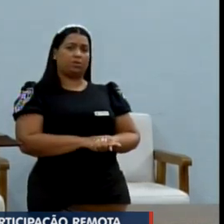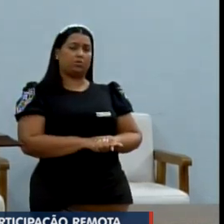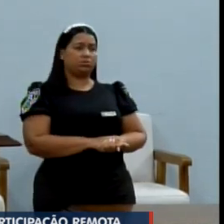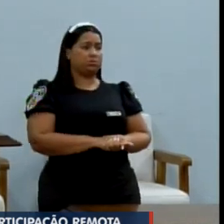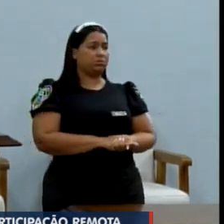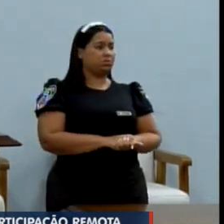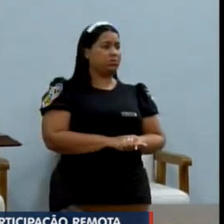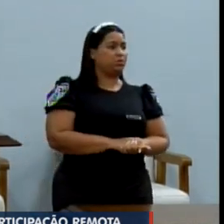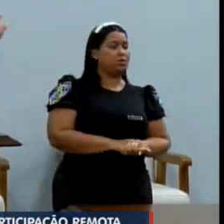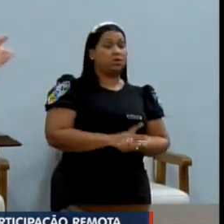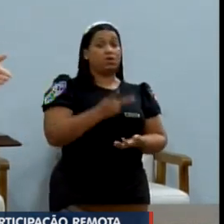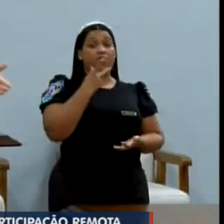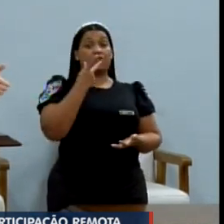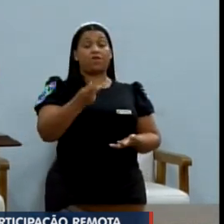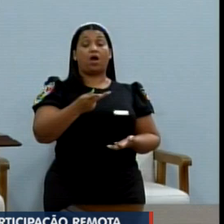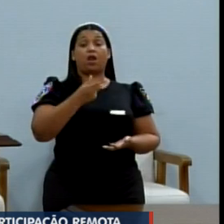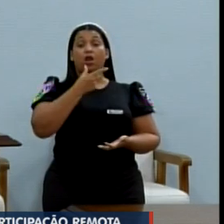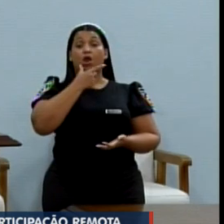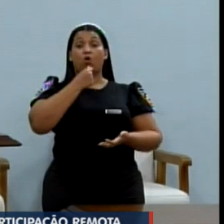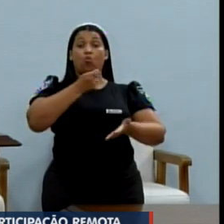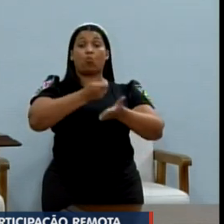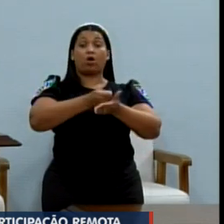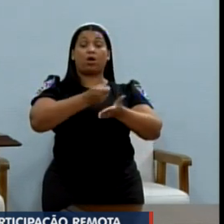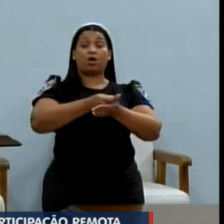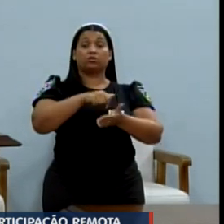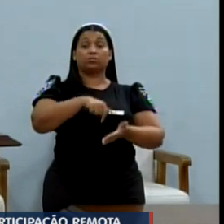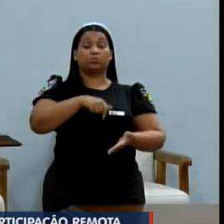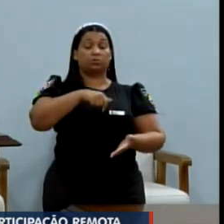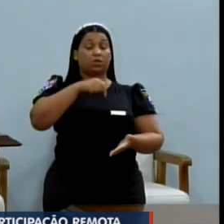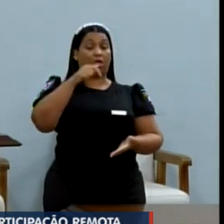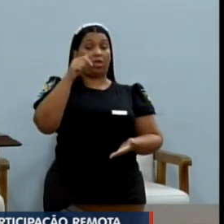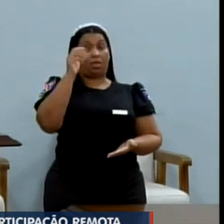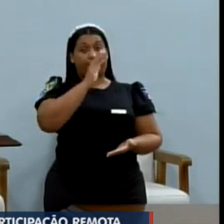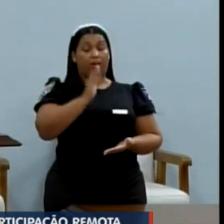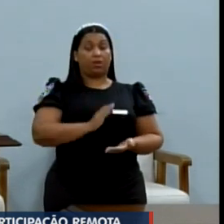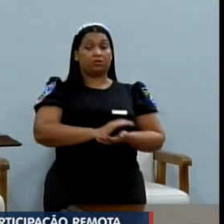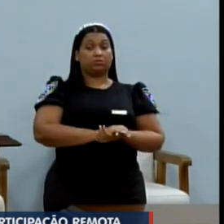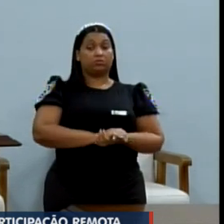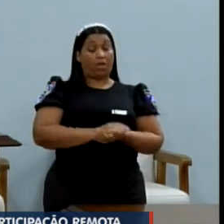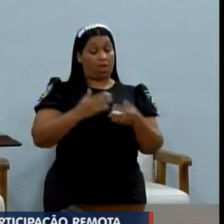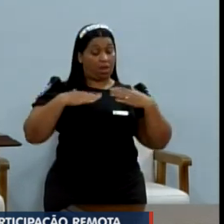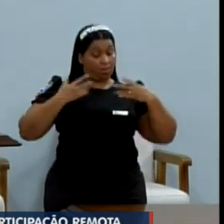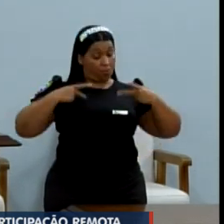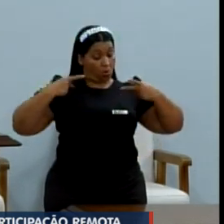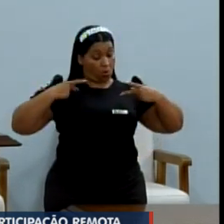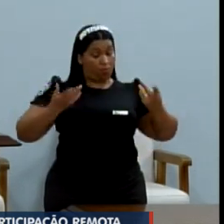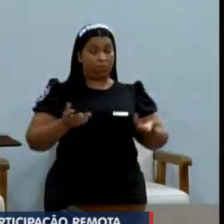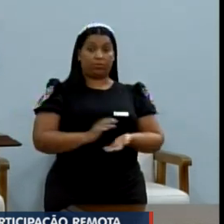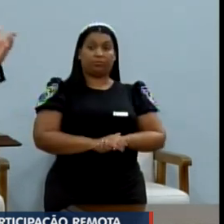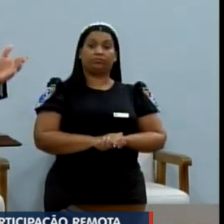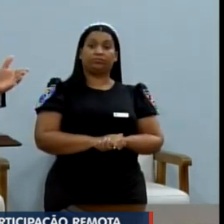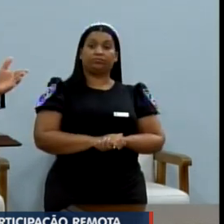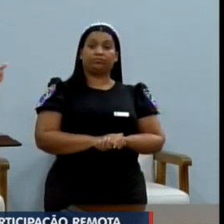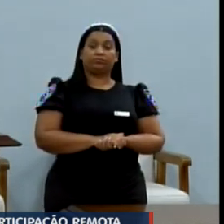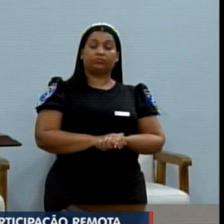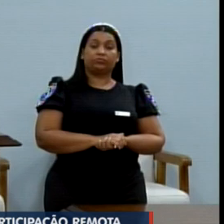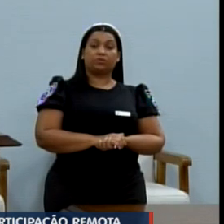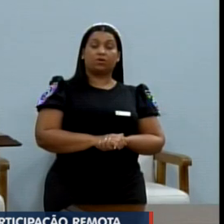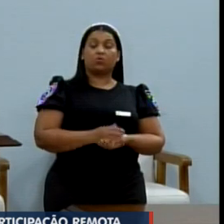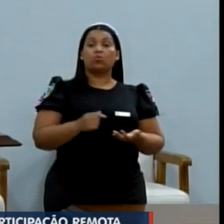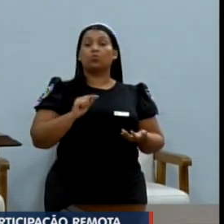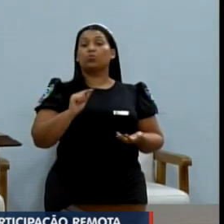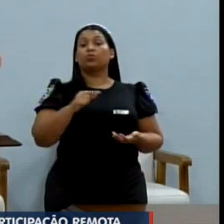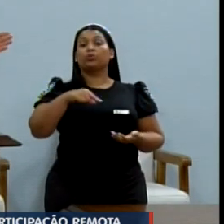né do do machismo estrutural no país de misogenia ele fala dele não fala das necessidades das mulheres